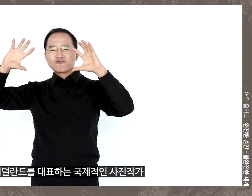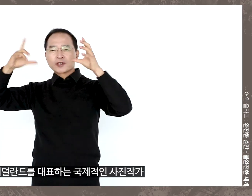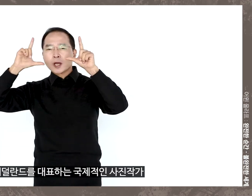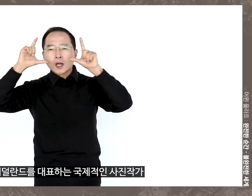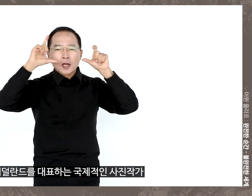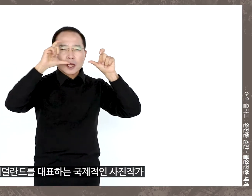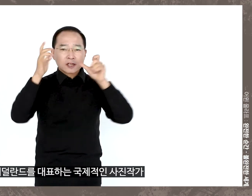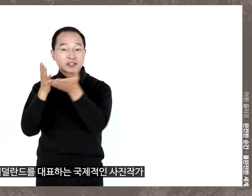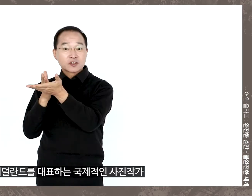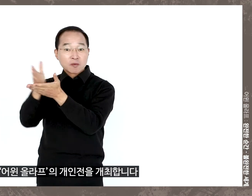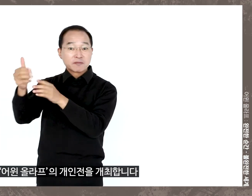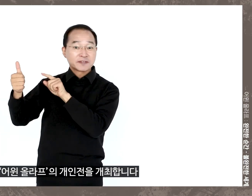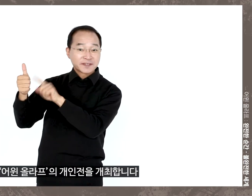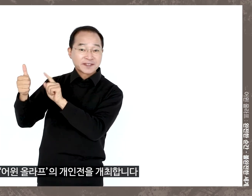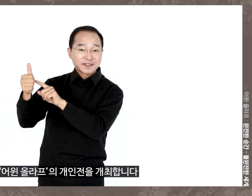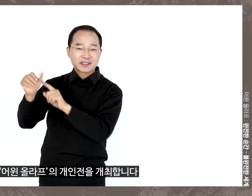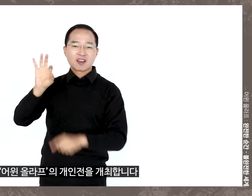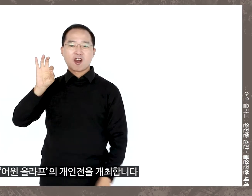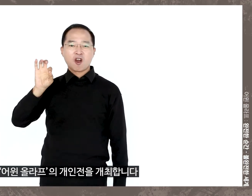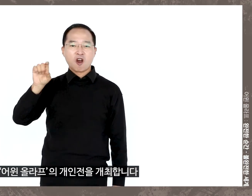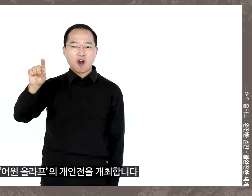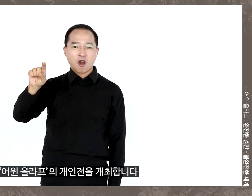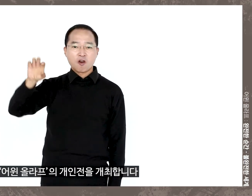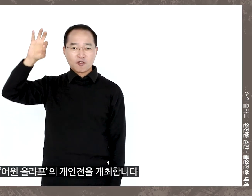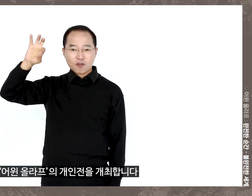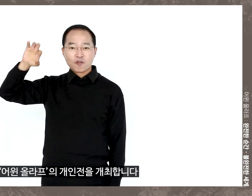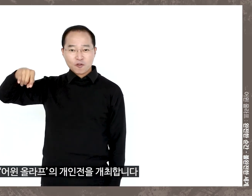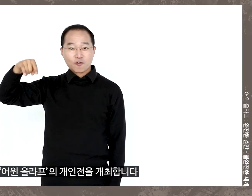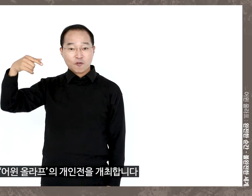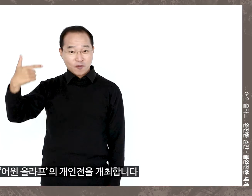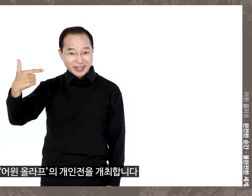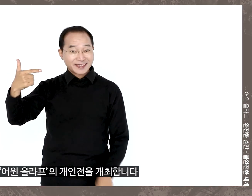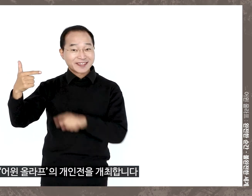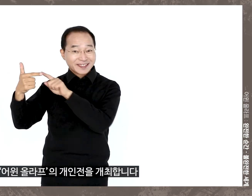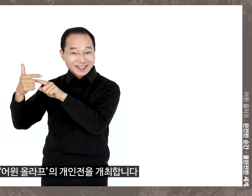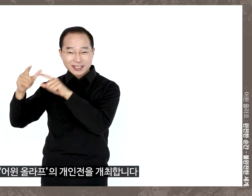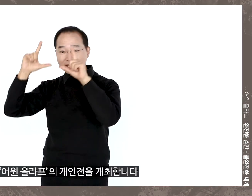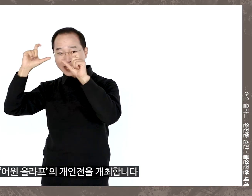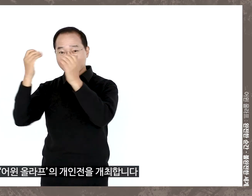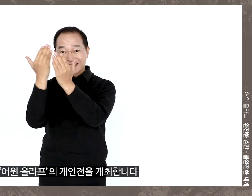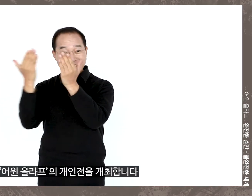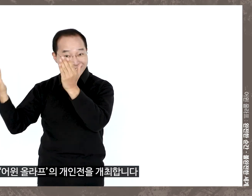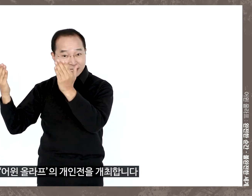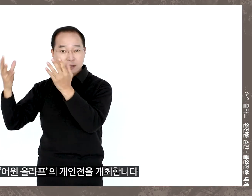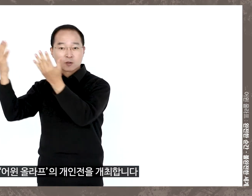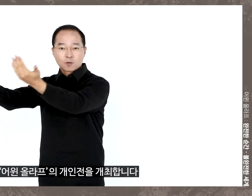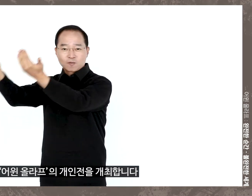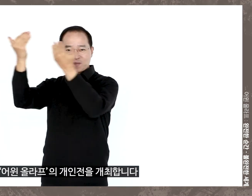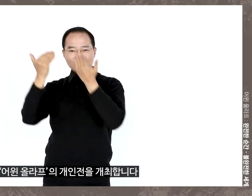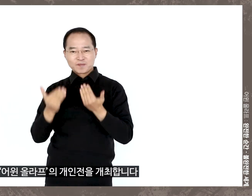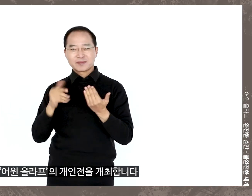사진작가 어윈 올라프의 개인전을 개최합니다.